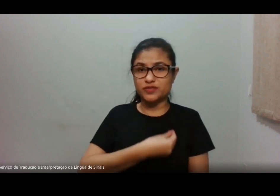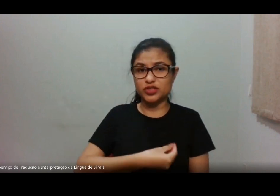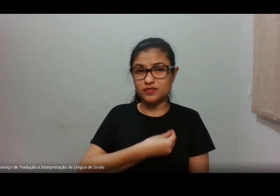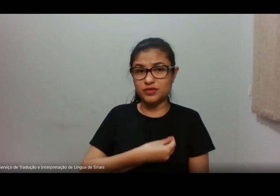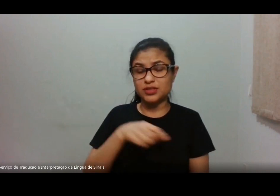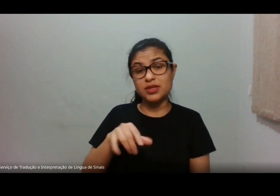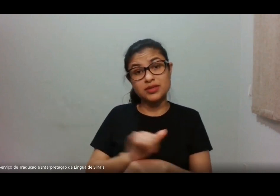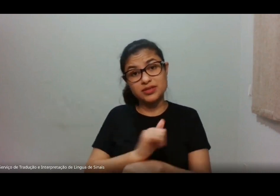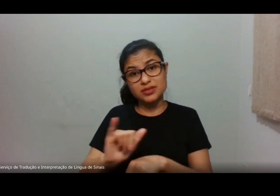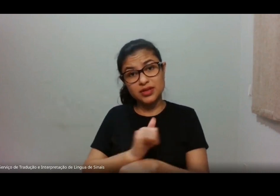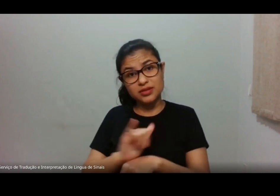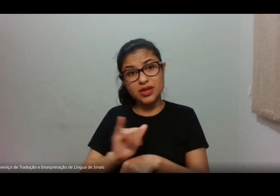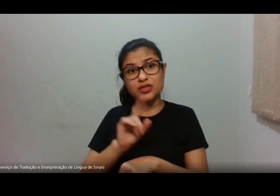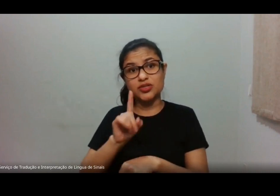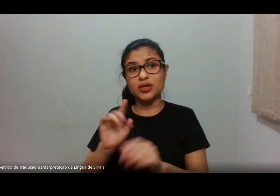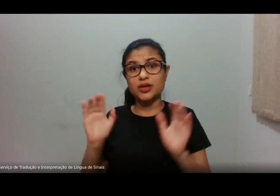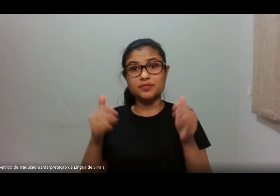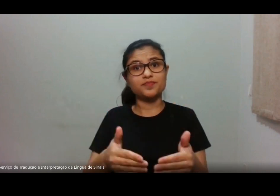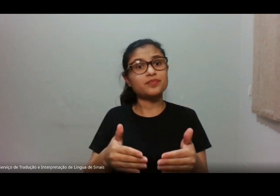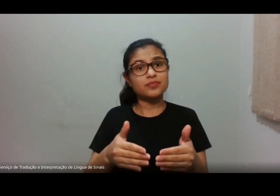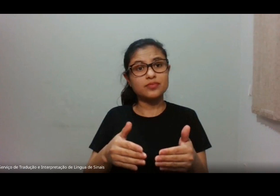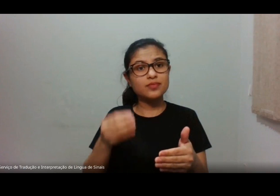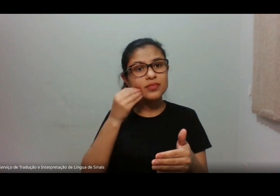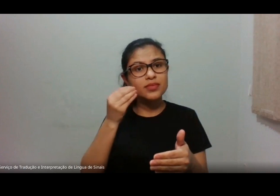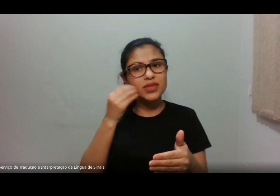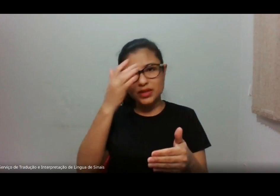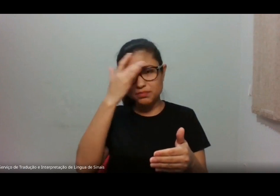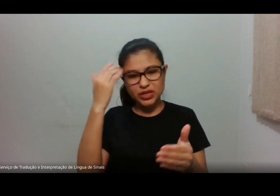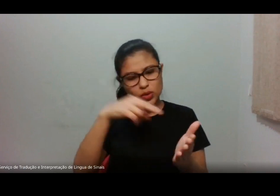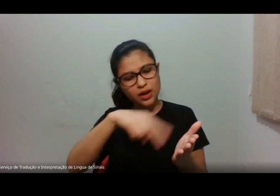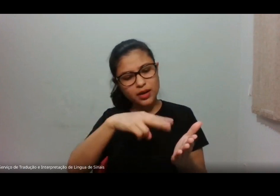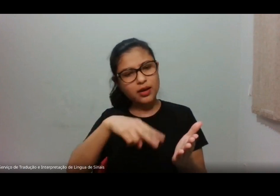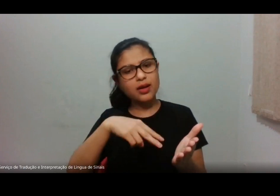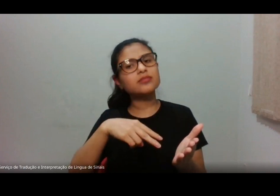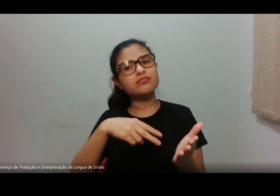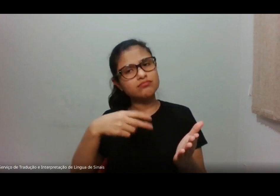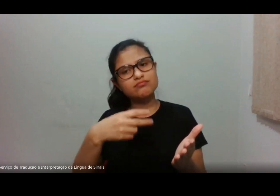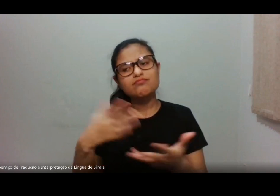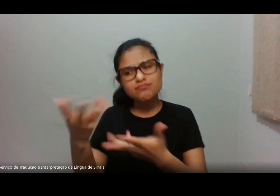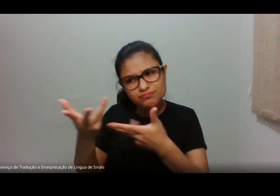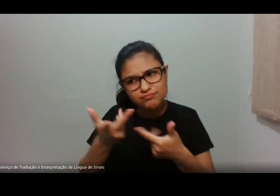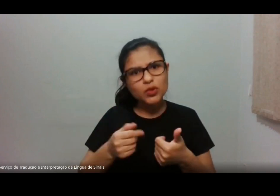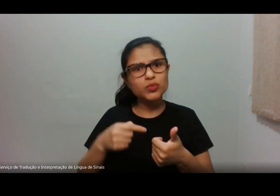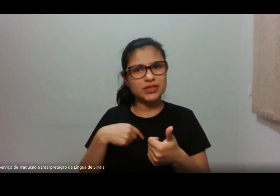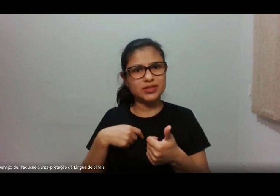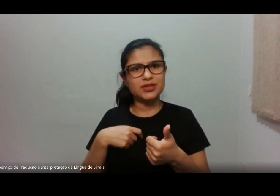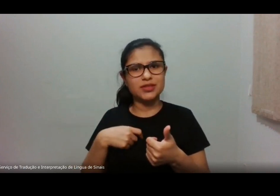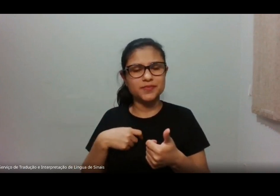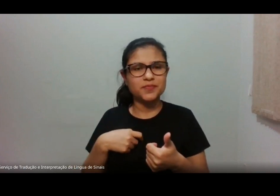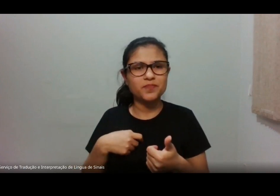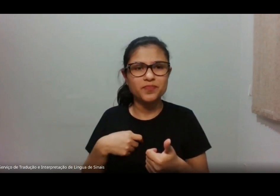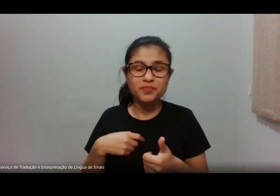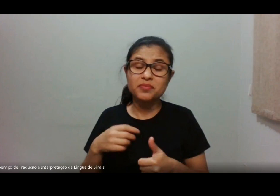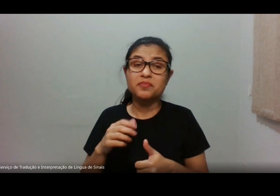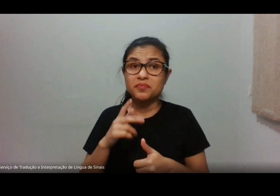vida. Estratégias estas destinadas a captar a atenção do leitor e que podem aparecer